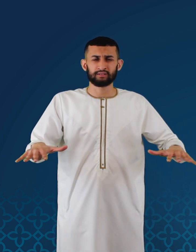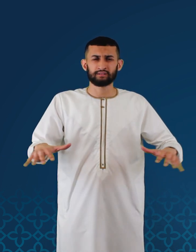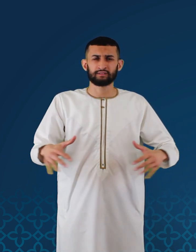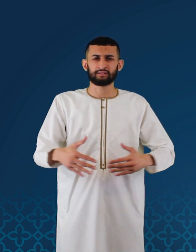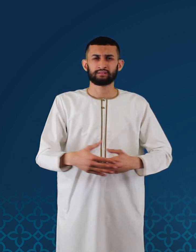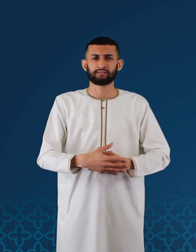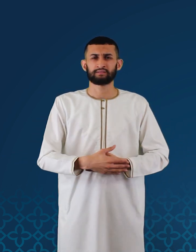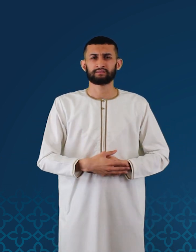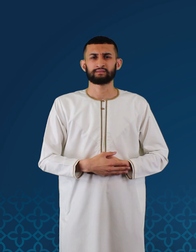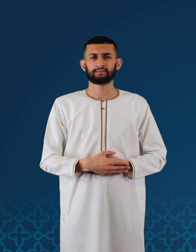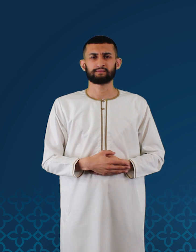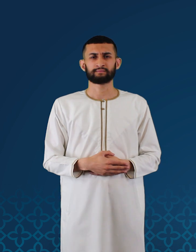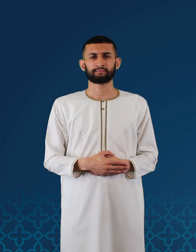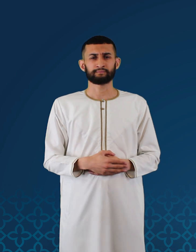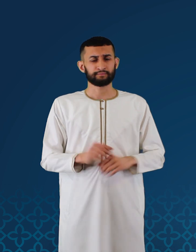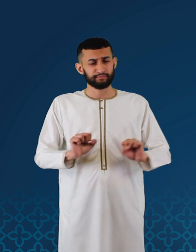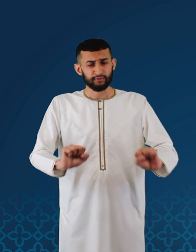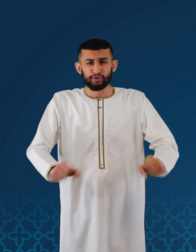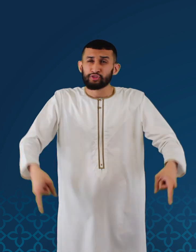دكا وجاء